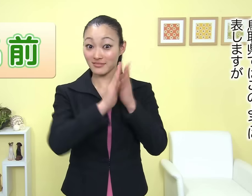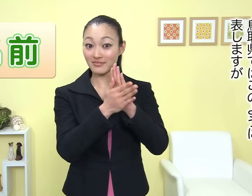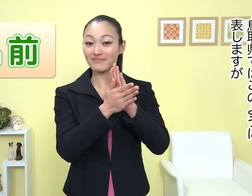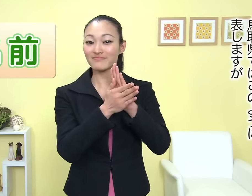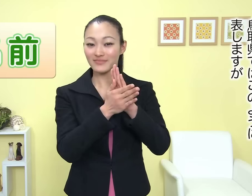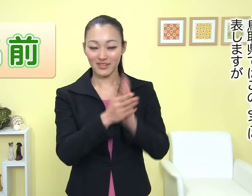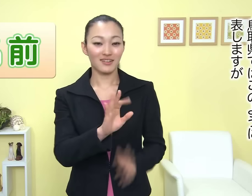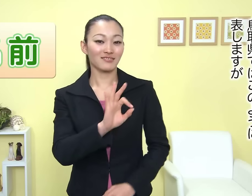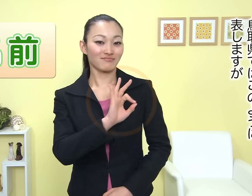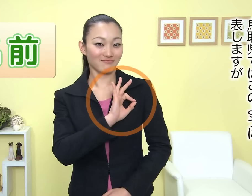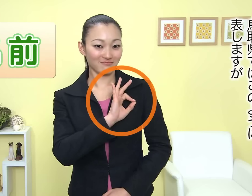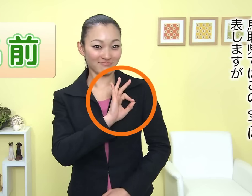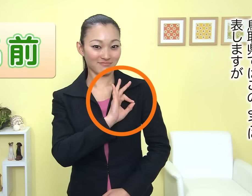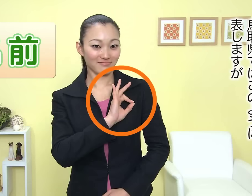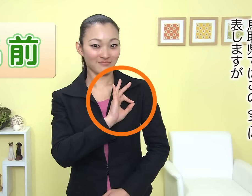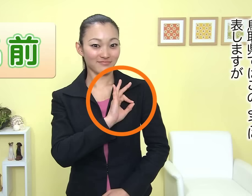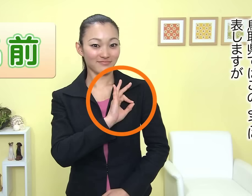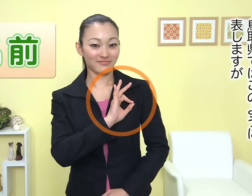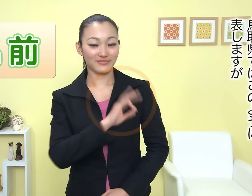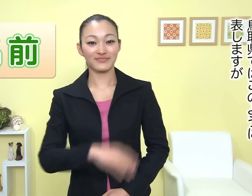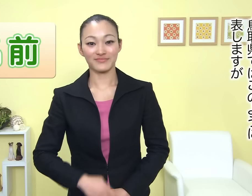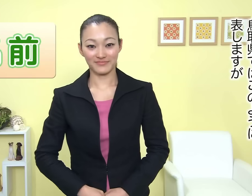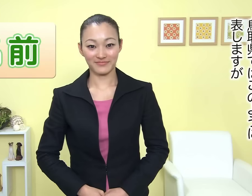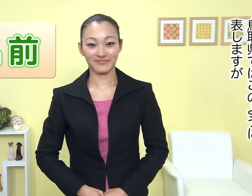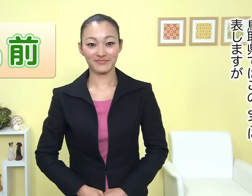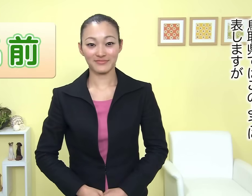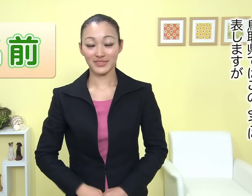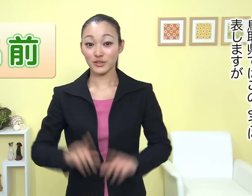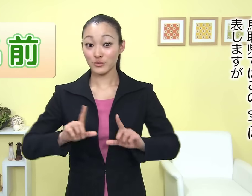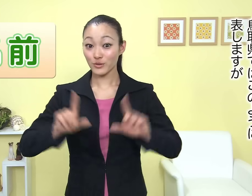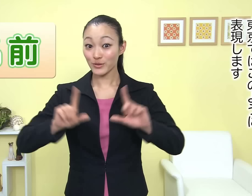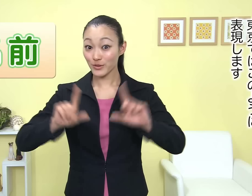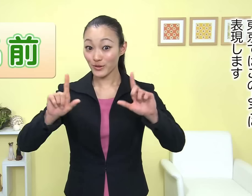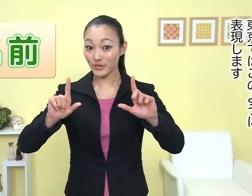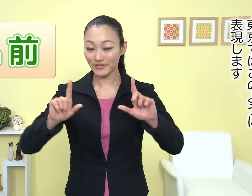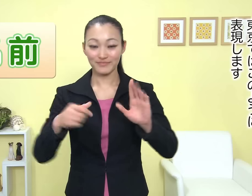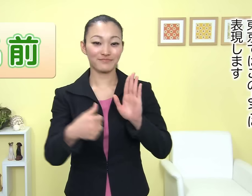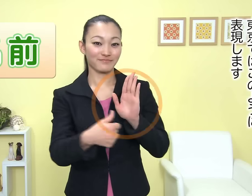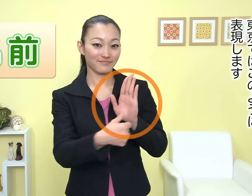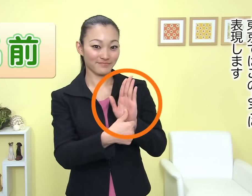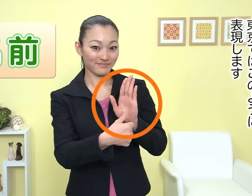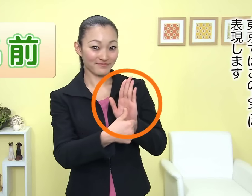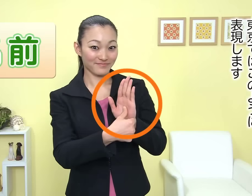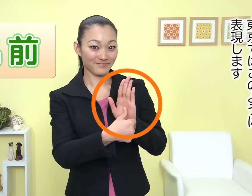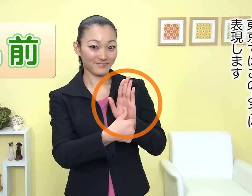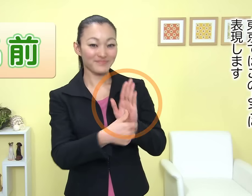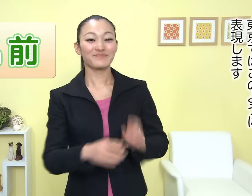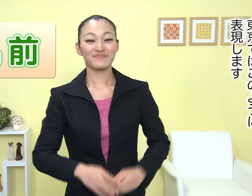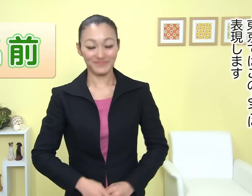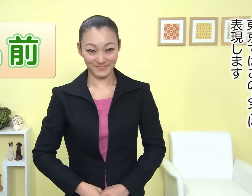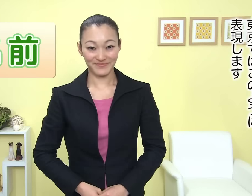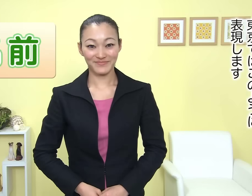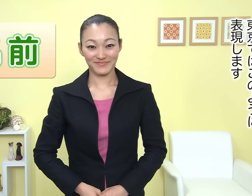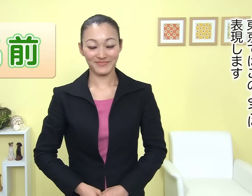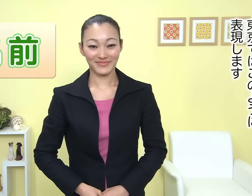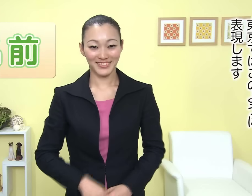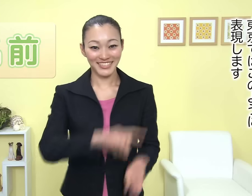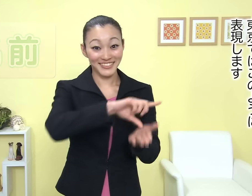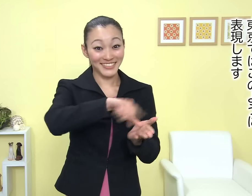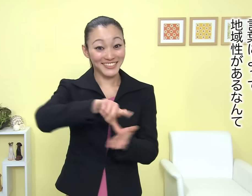鳥取県ではこのように表しますが、東京ではこのように表現します。言